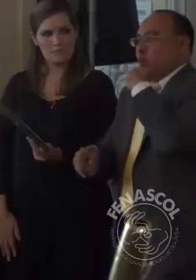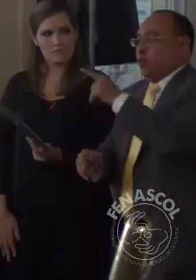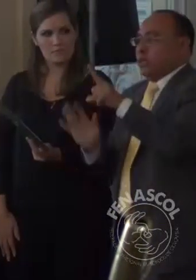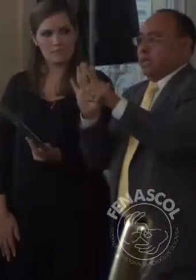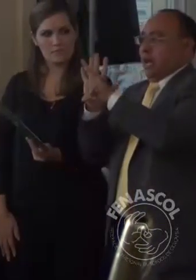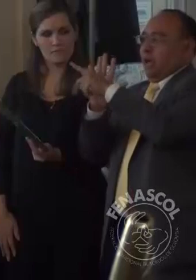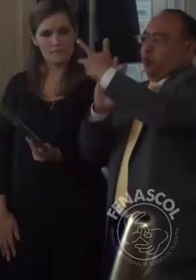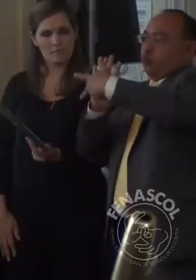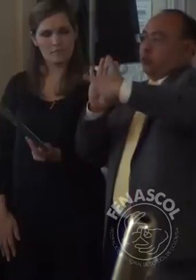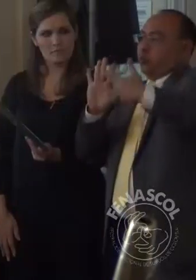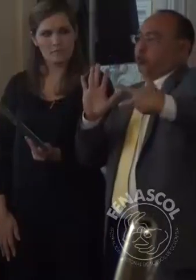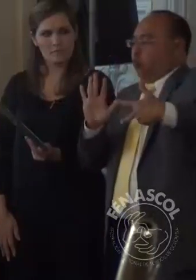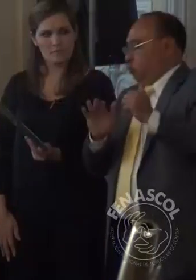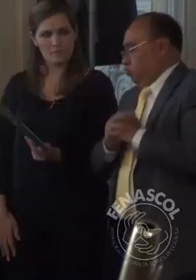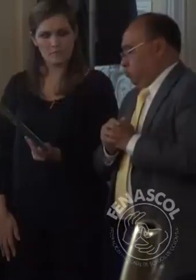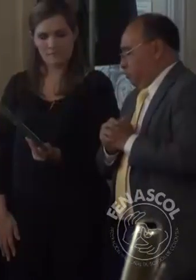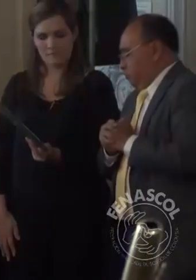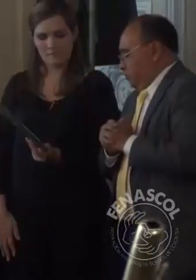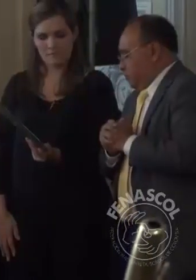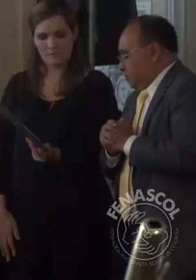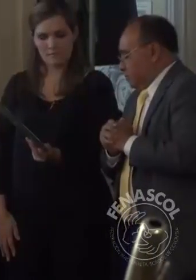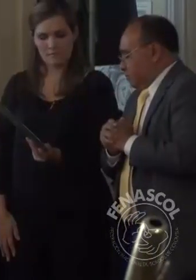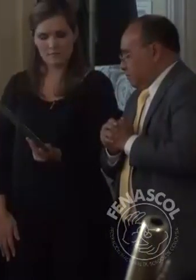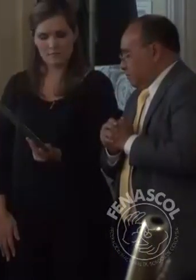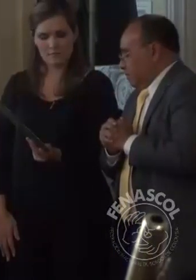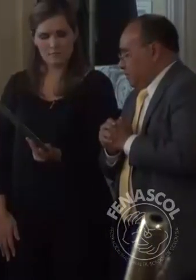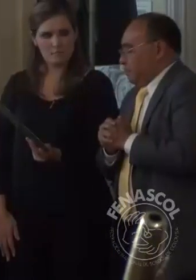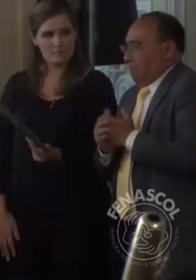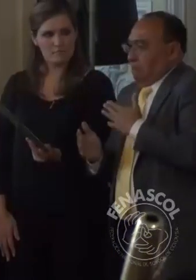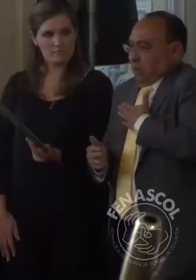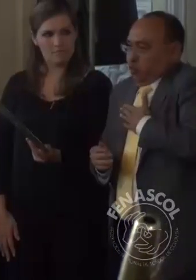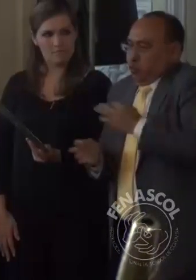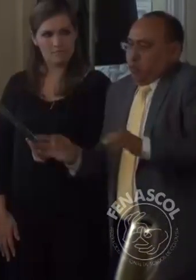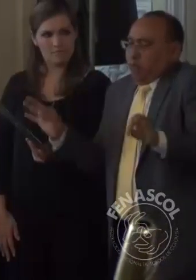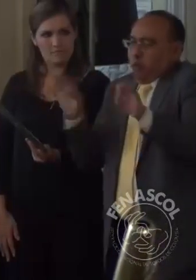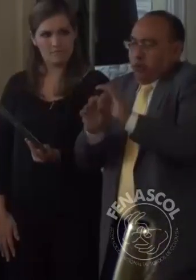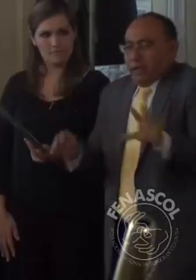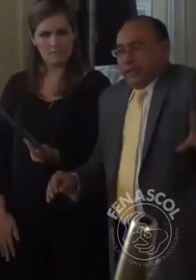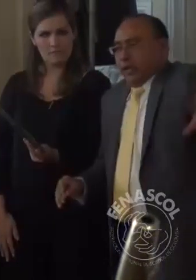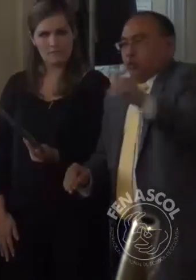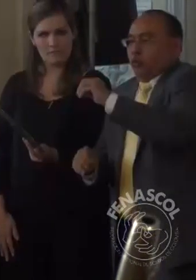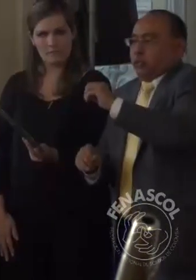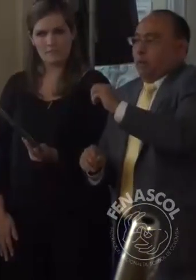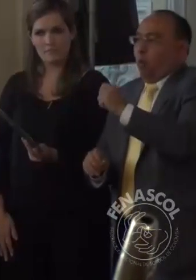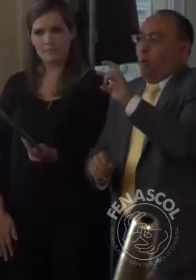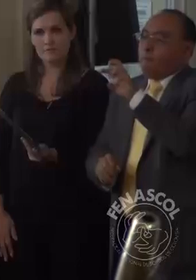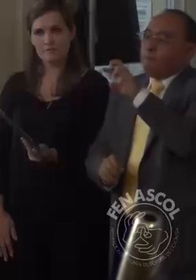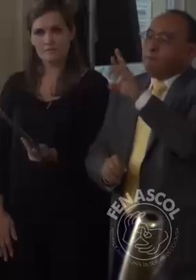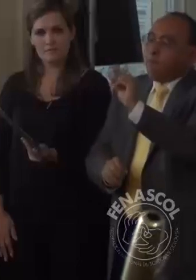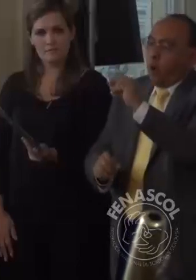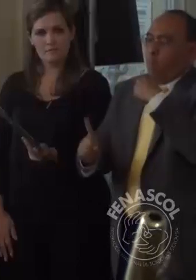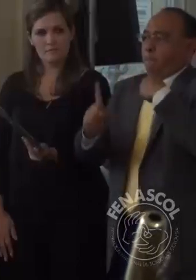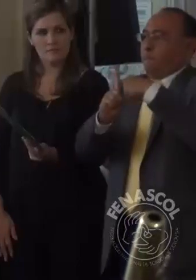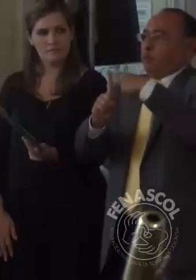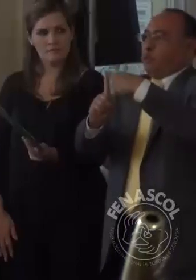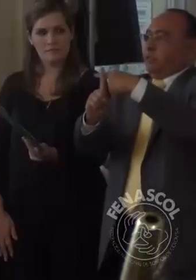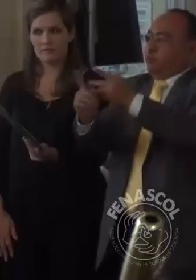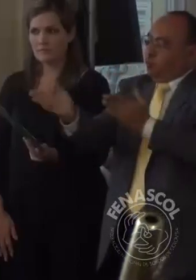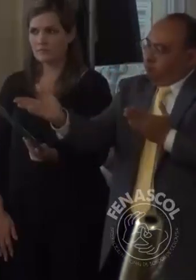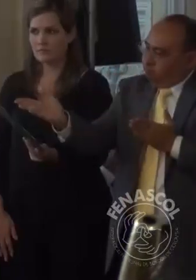colombianos estamos en igualdad, como dice la Constitución, y para nosotros es muy